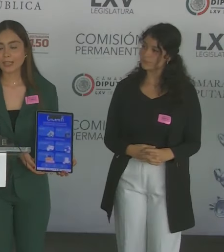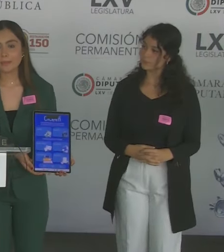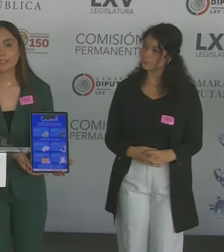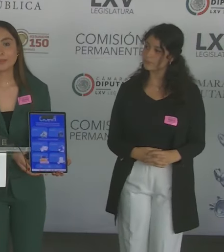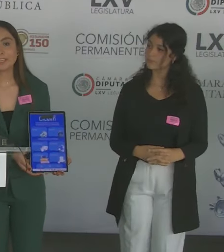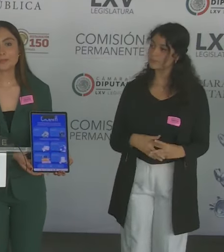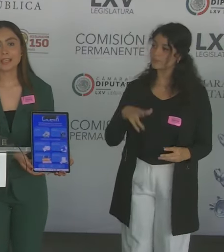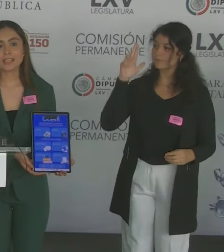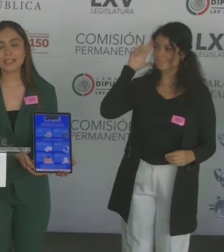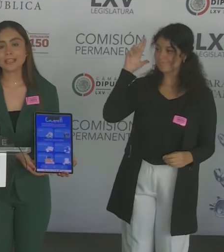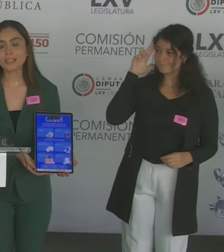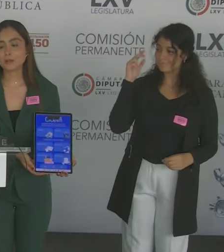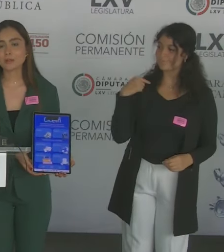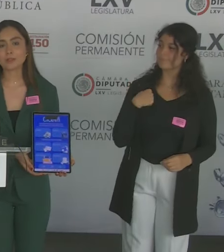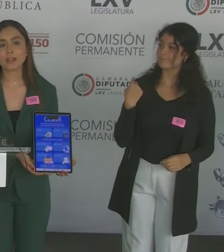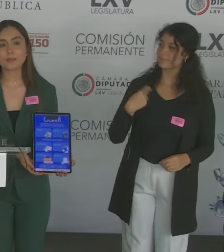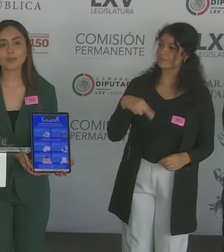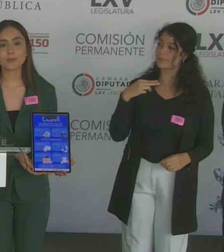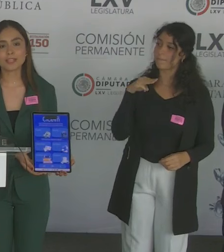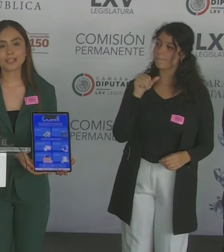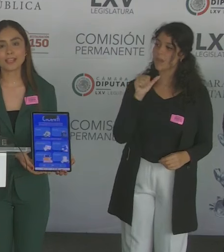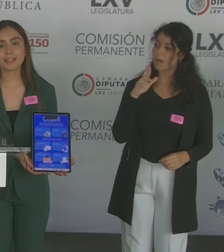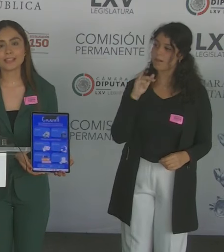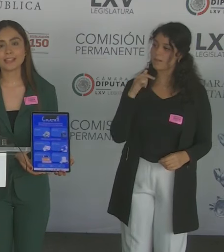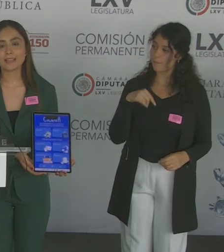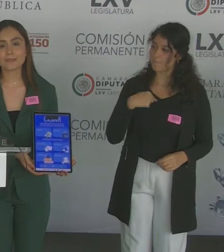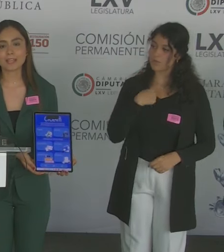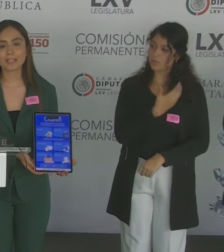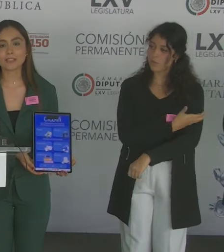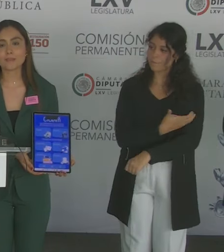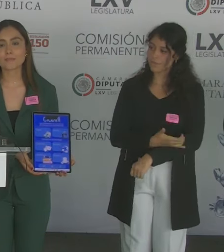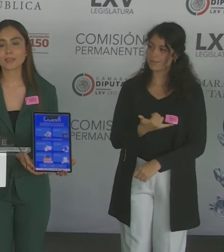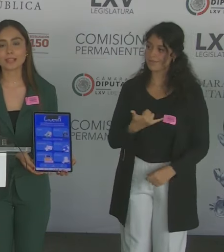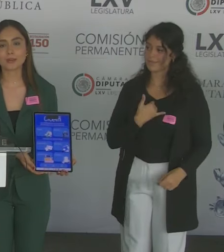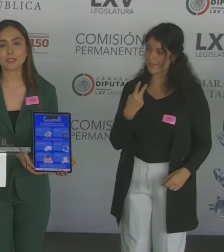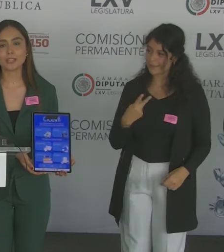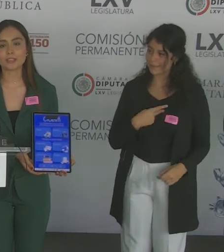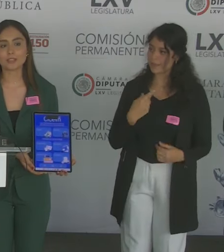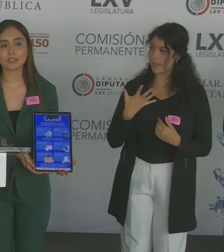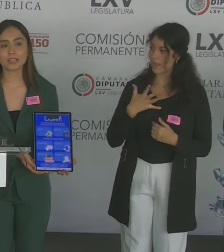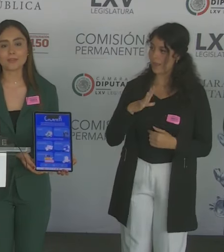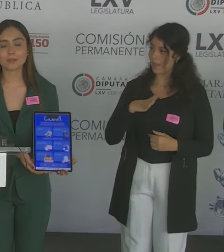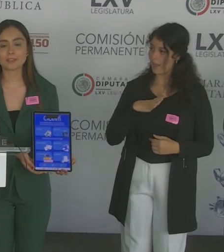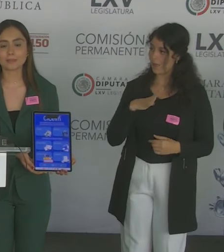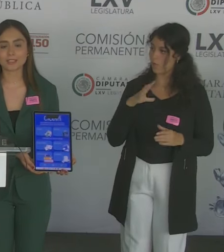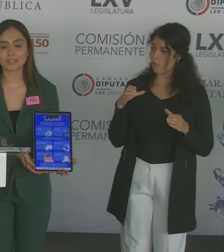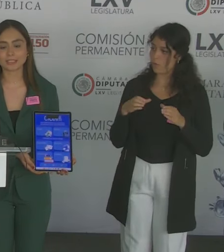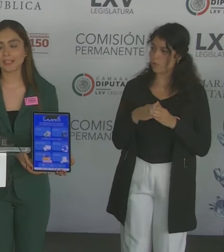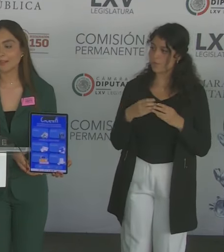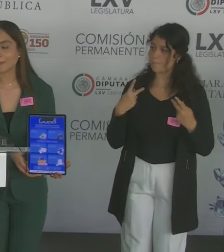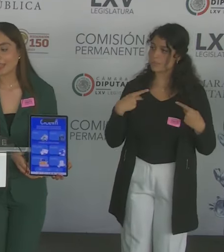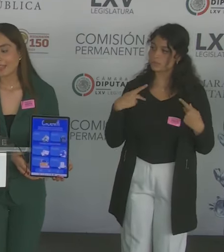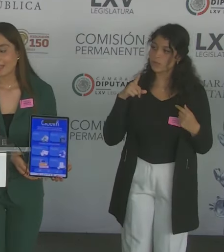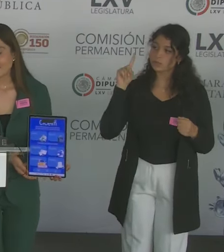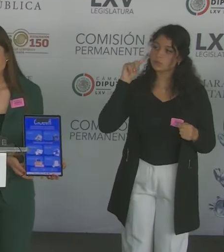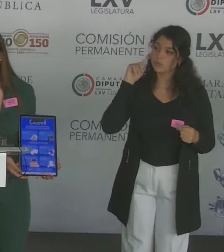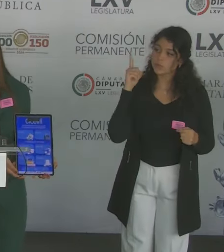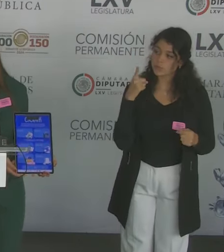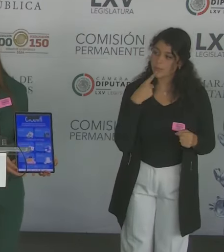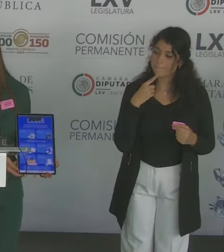Hola Mi nombre es maín y junto a mi compañera yareni Pérez de la comunidad sorda vamos a